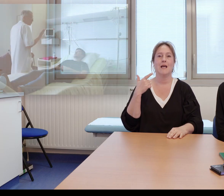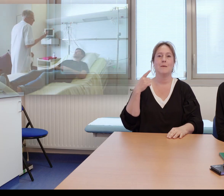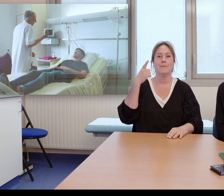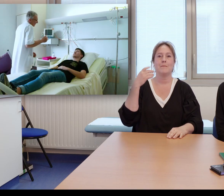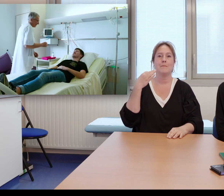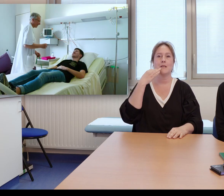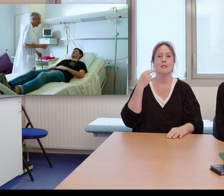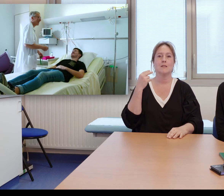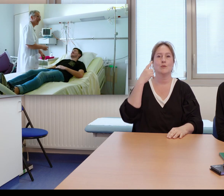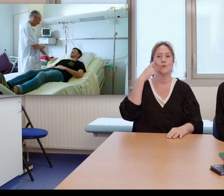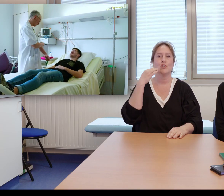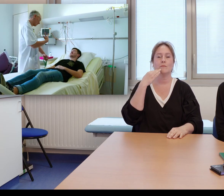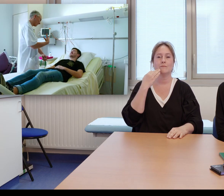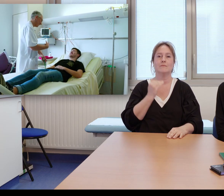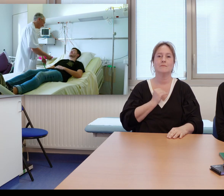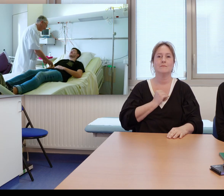La prise de sang.